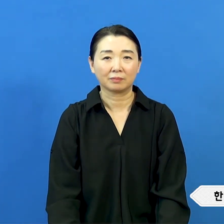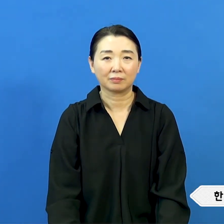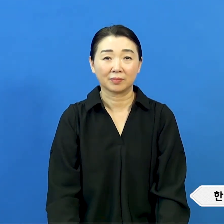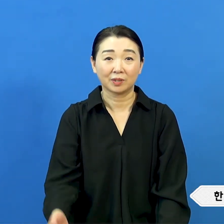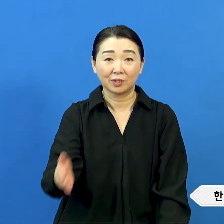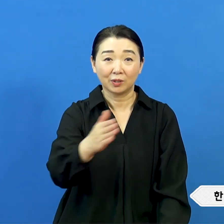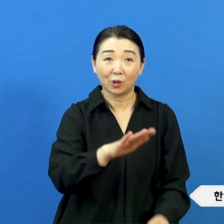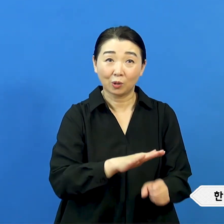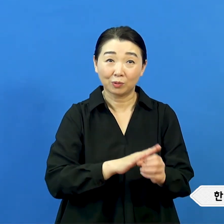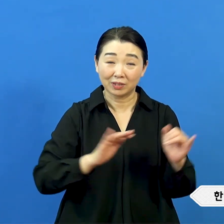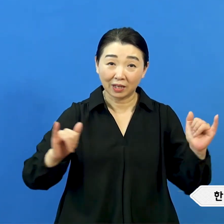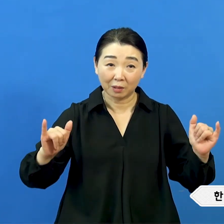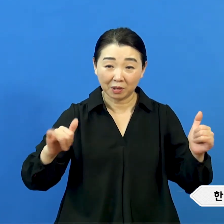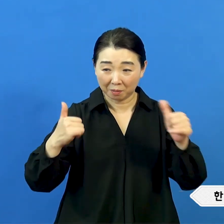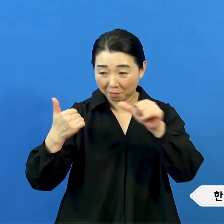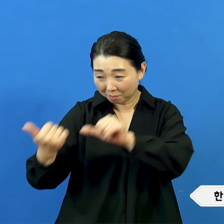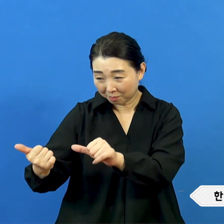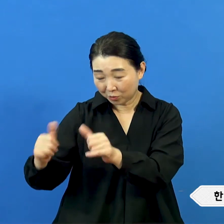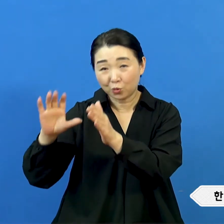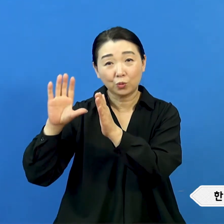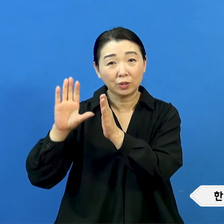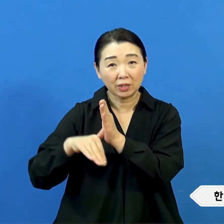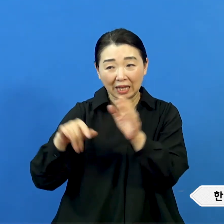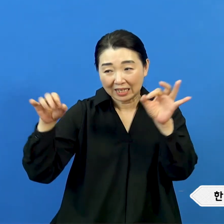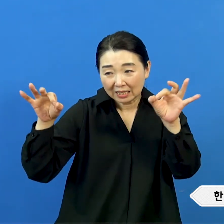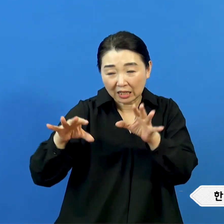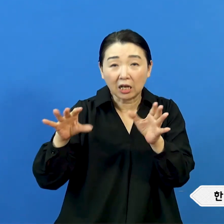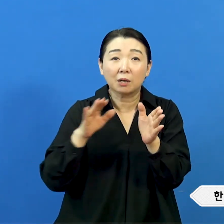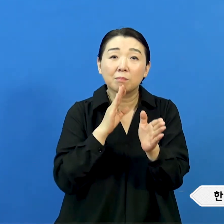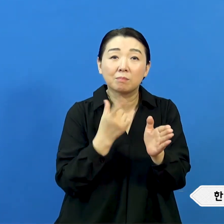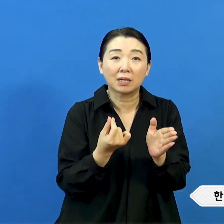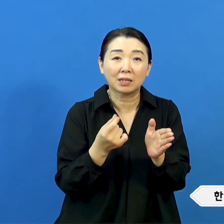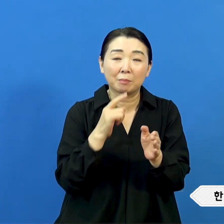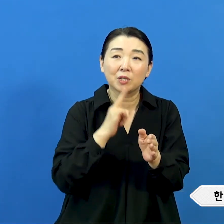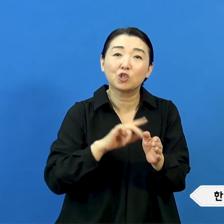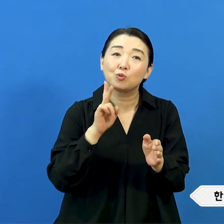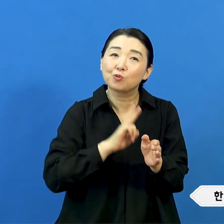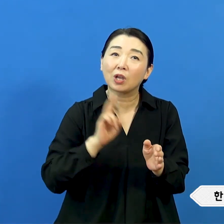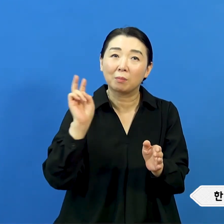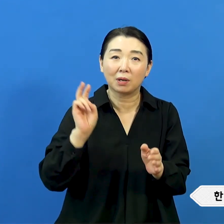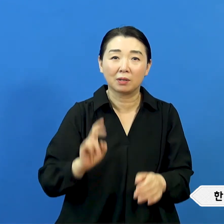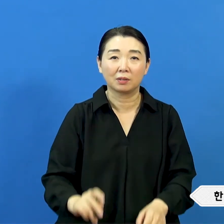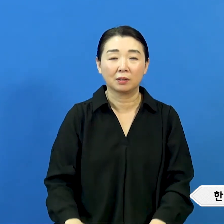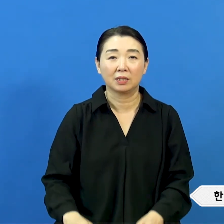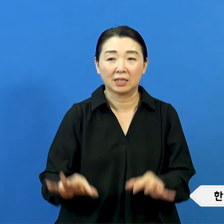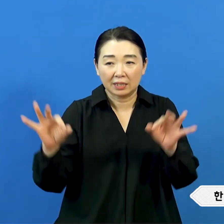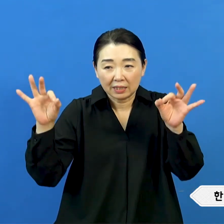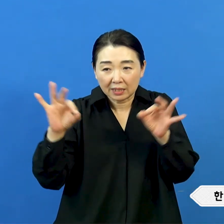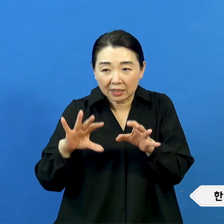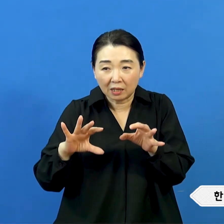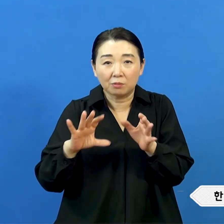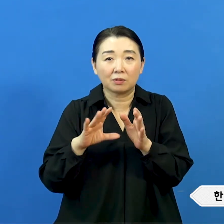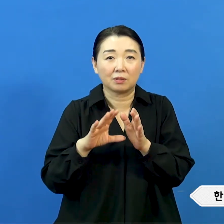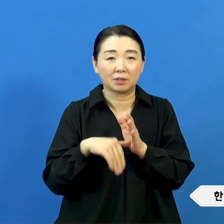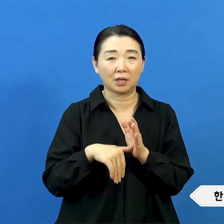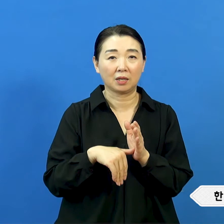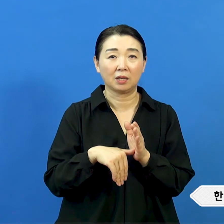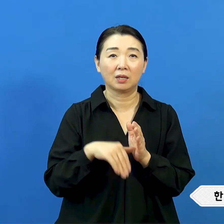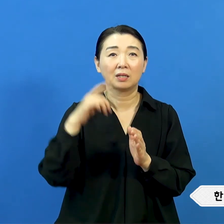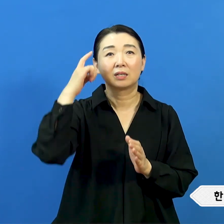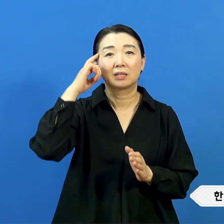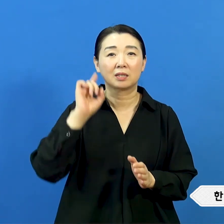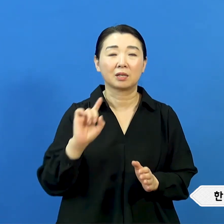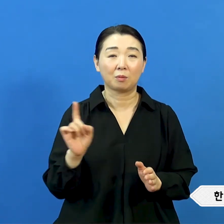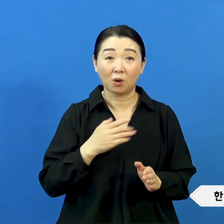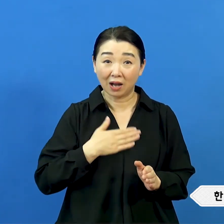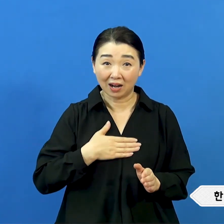여러분, 사람이 임종하는 순간, 짧은 순간이지요. 한 1, 2분 되겠습니까? 그 짧은 순간에 무슨 생각을